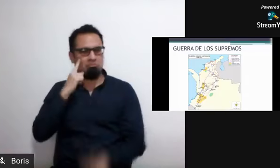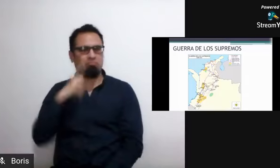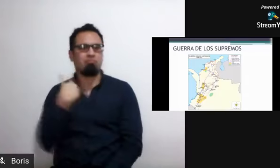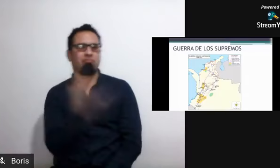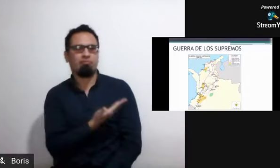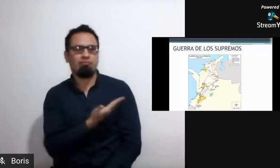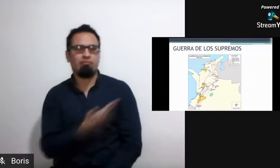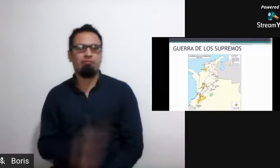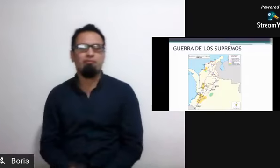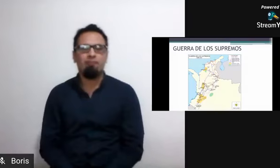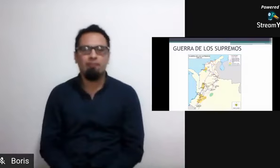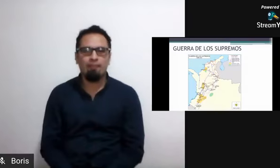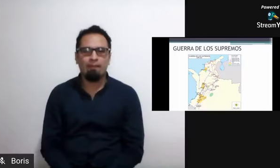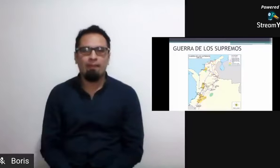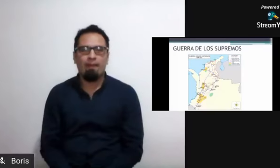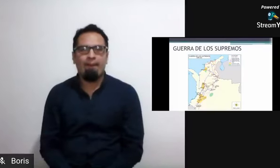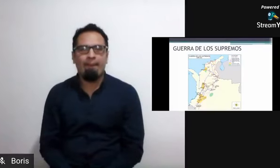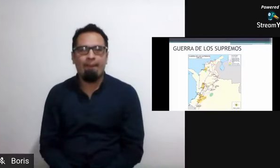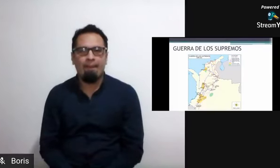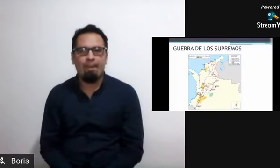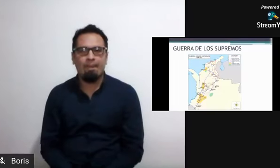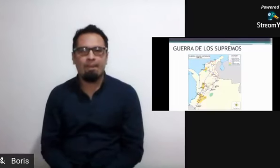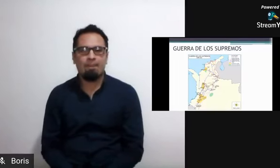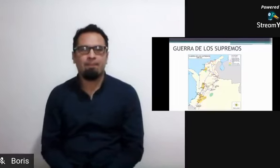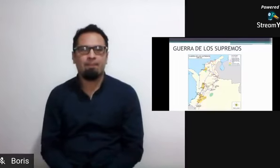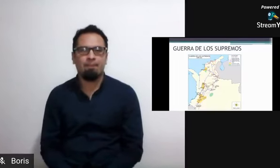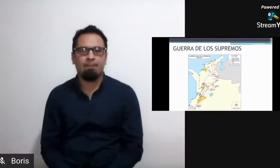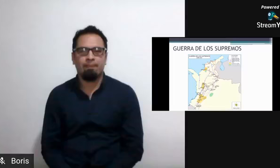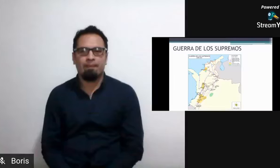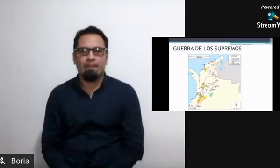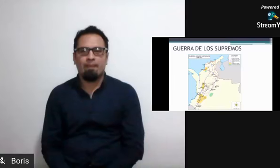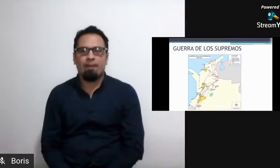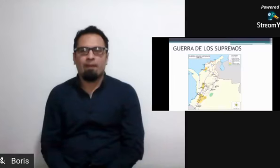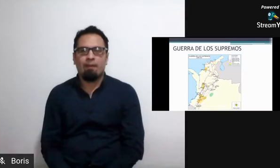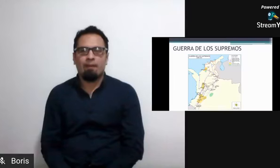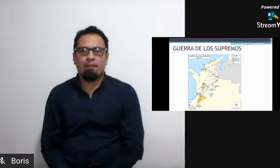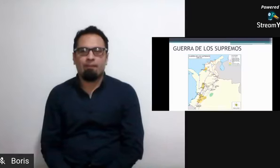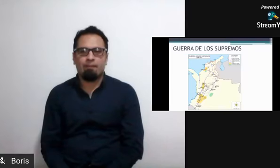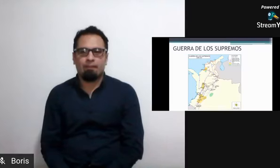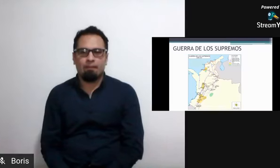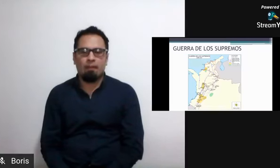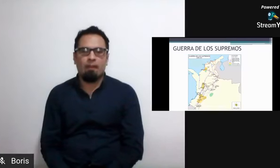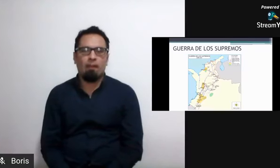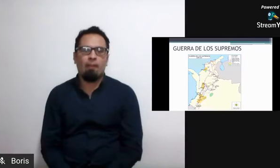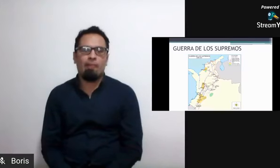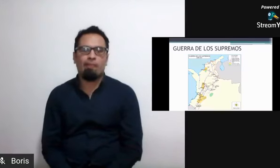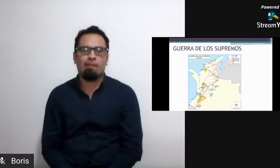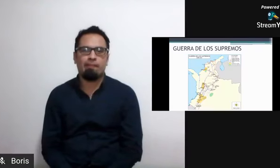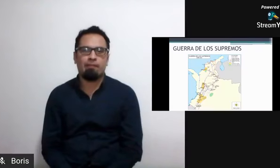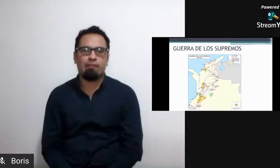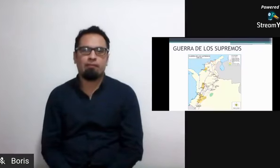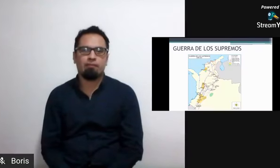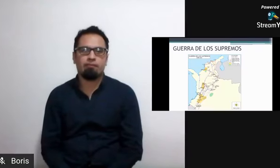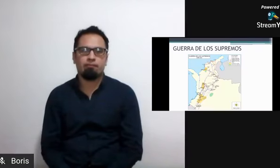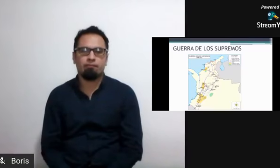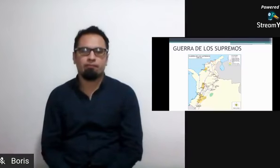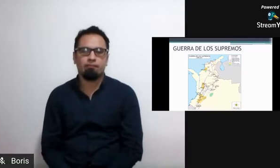tema, porque solamente quería comentarle acerca de estas dos guerras. La primera, la guerra de los supremos, y la siguiente, por favor,